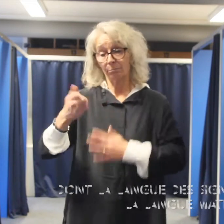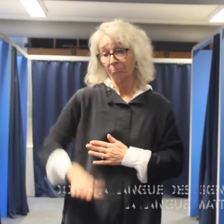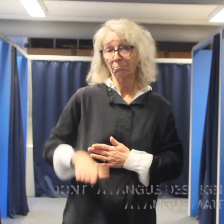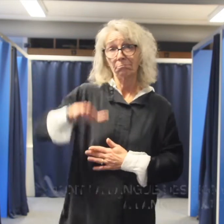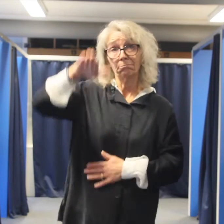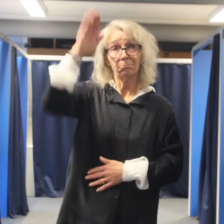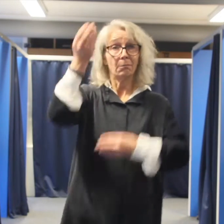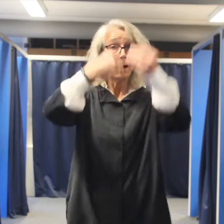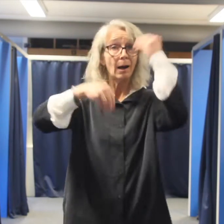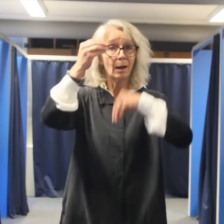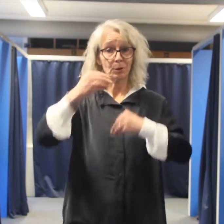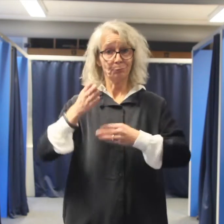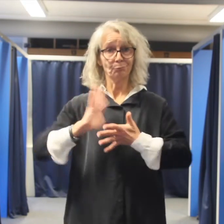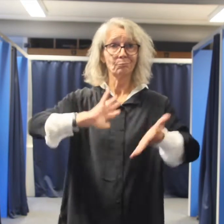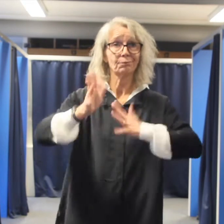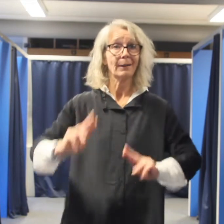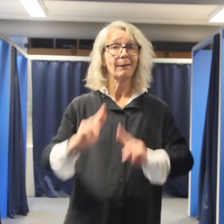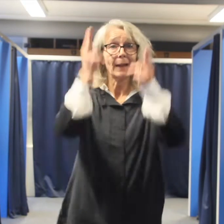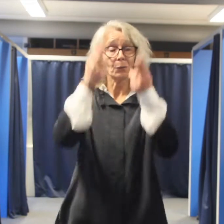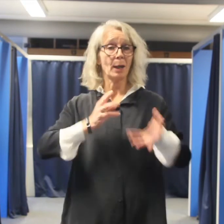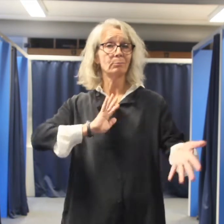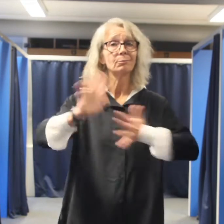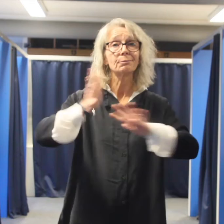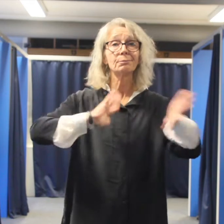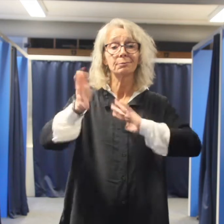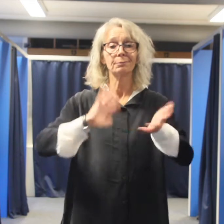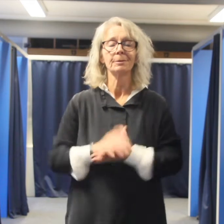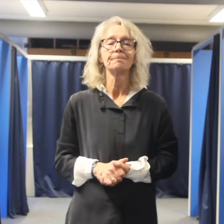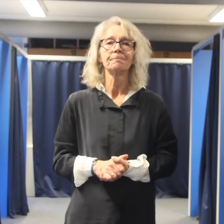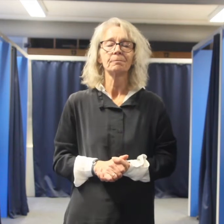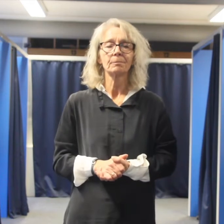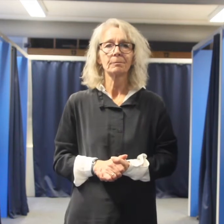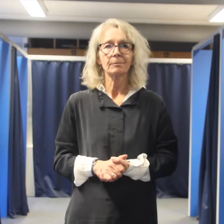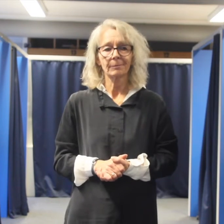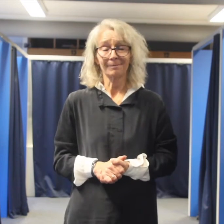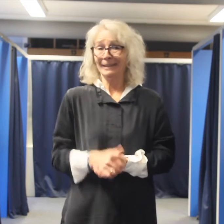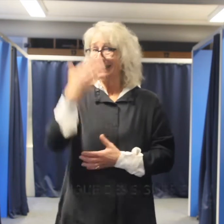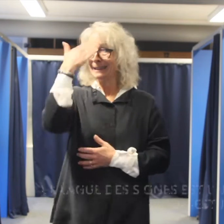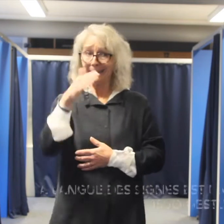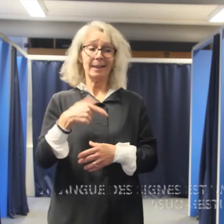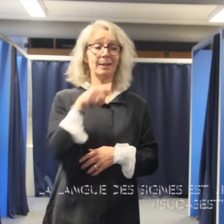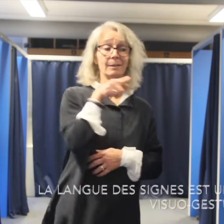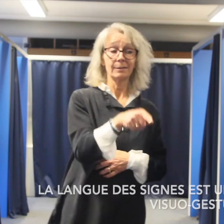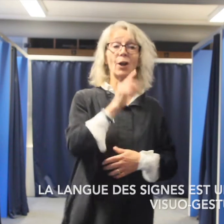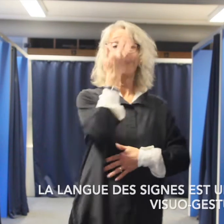Les deux langues que sont la langue des signes et le français n'utilisent pas le même canal. La langue des signes est une